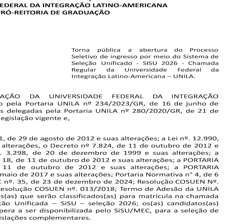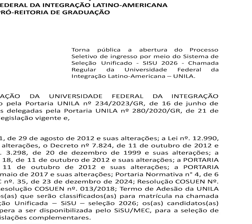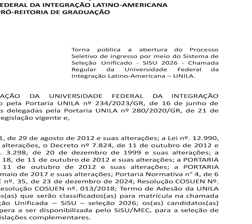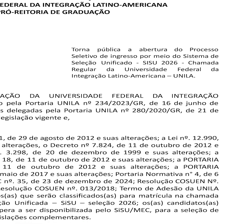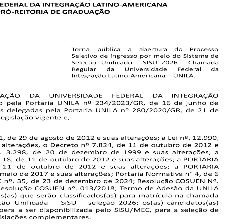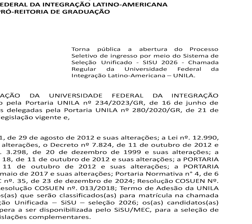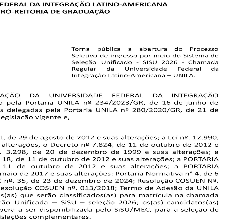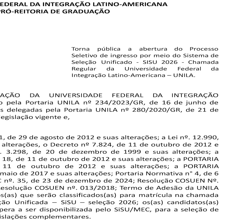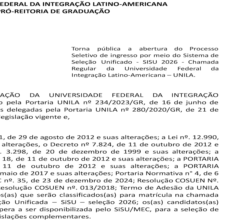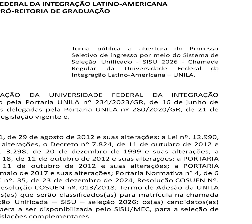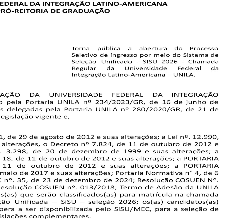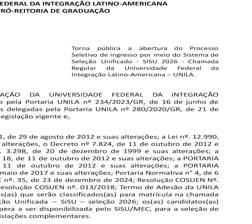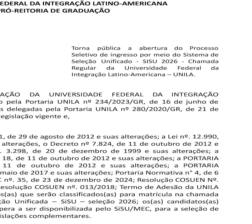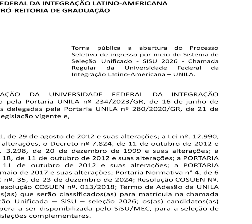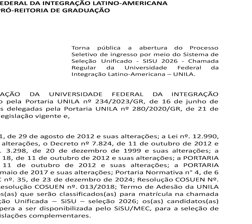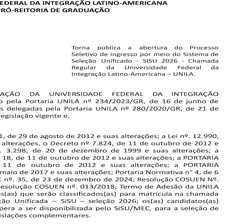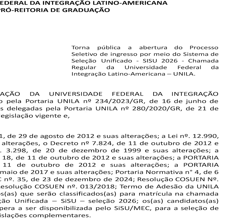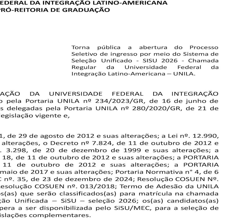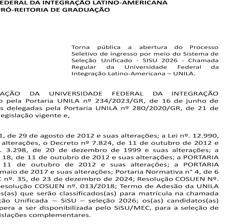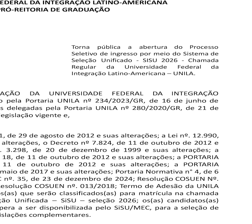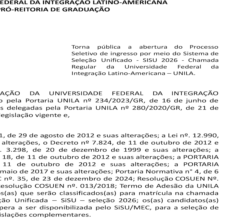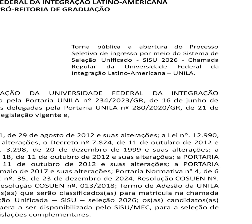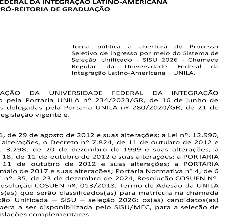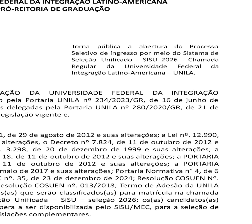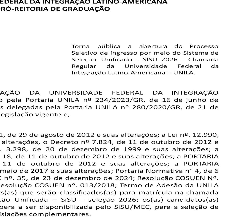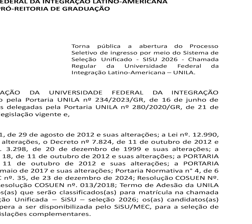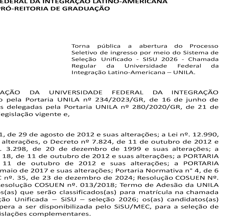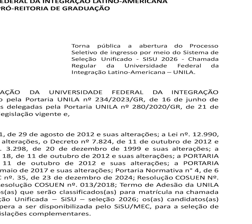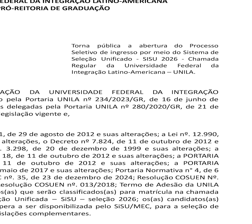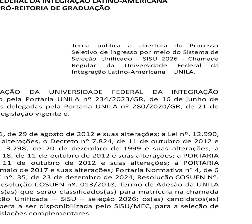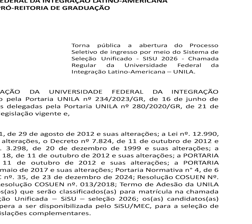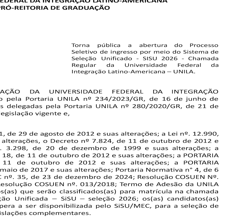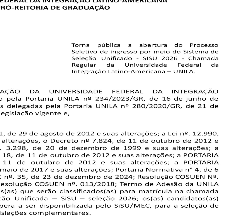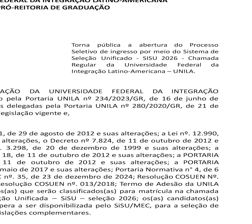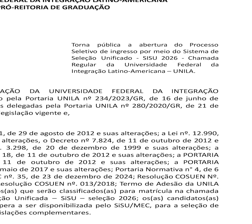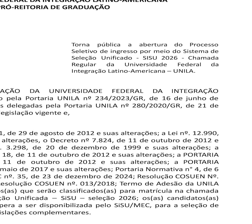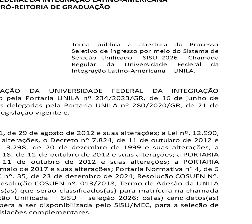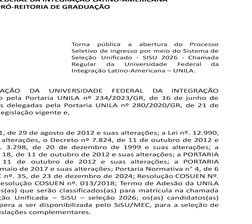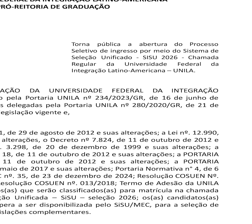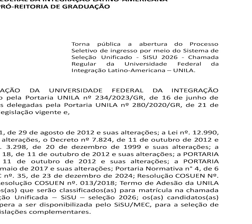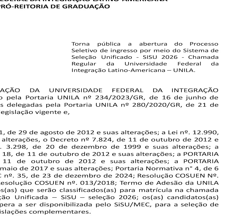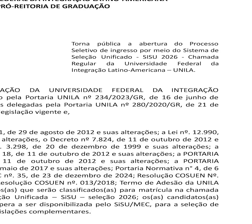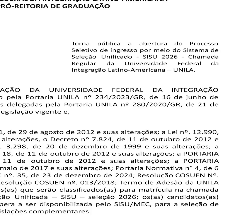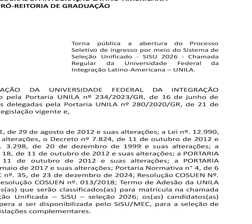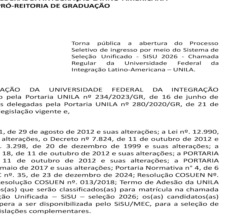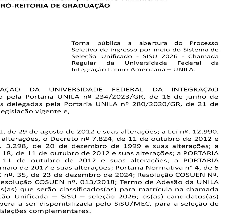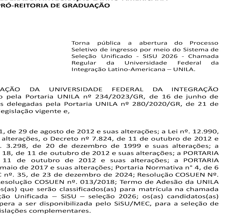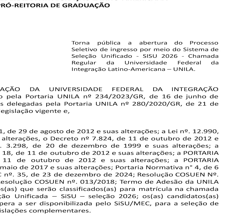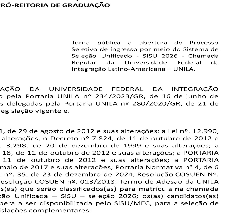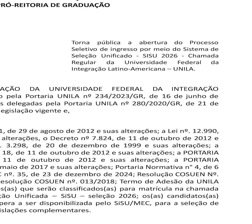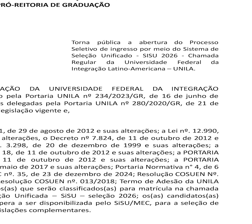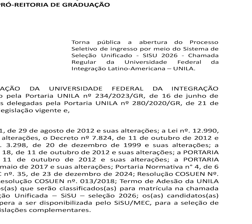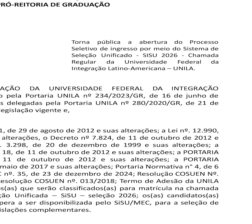nº 7.824, de 11 de outubro de 2012, e suas alterações, o Decreto número